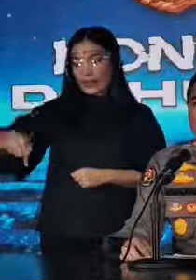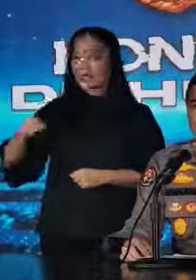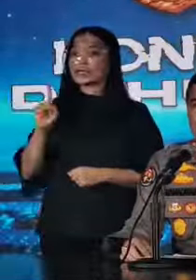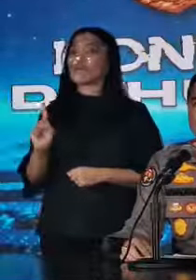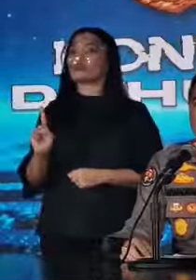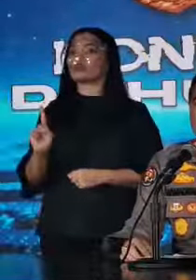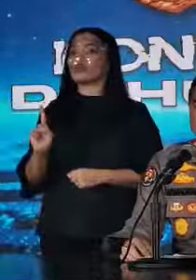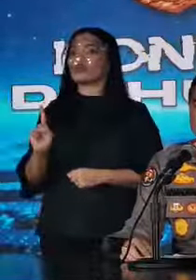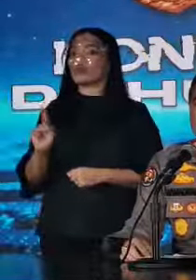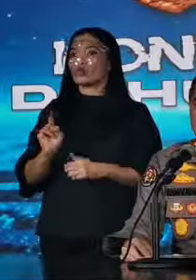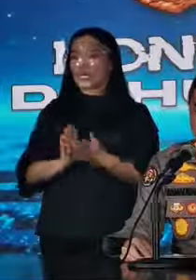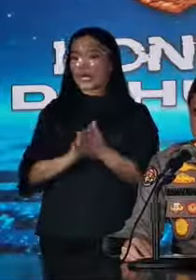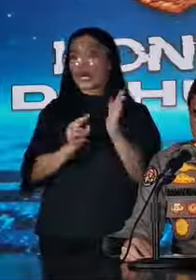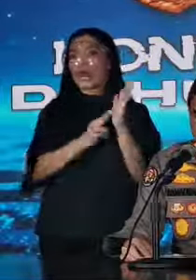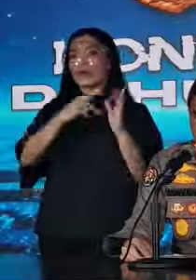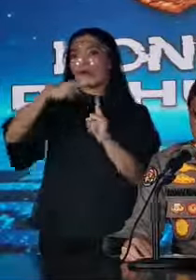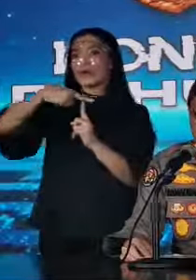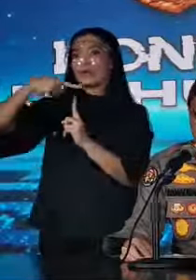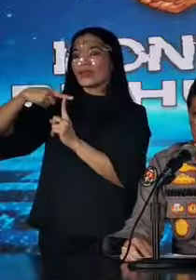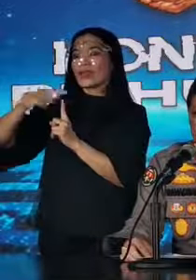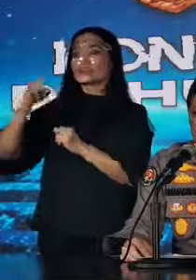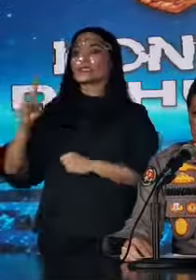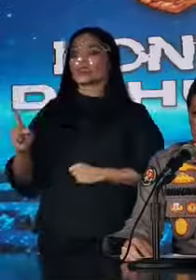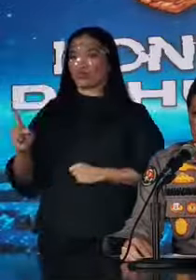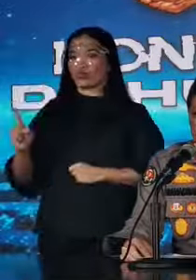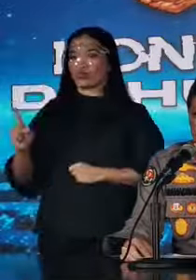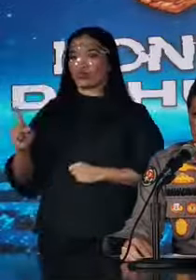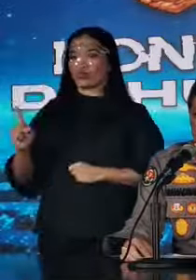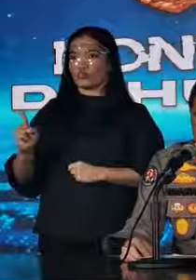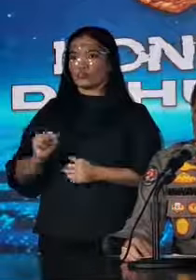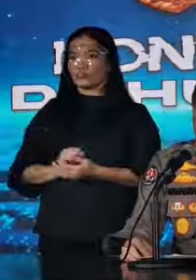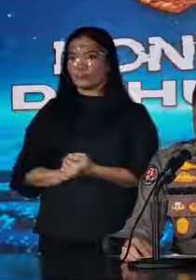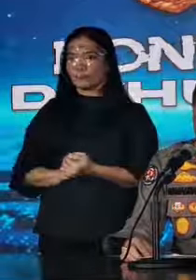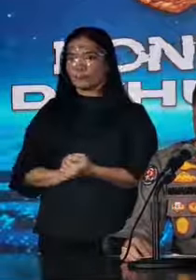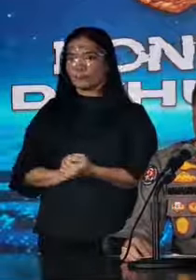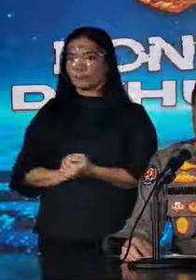dan Polda NTT juga 1 kegiatan. Kemudian